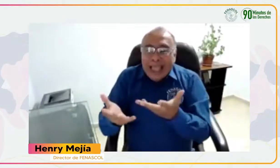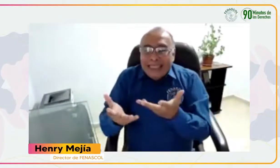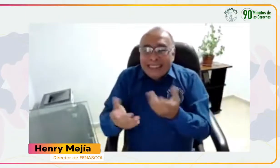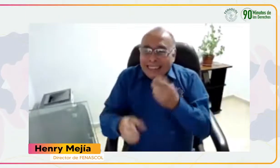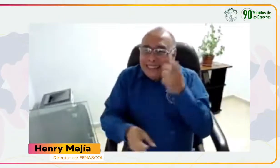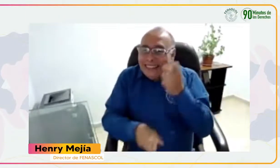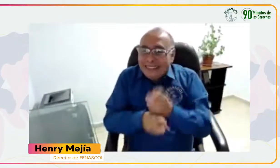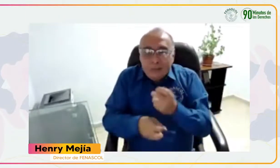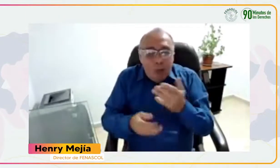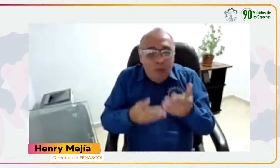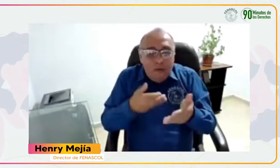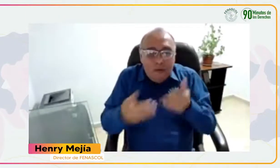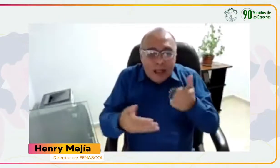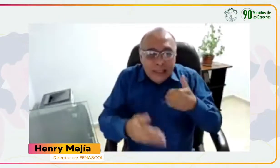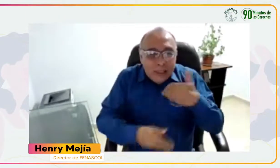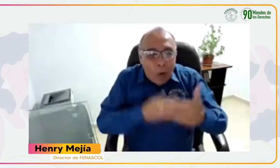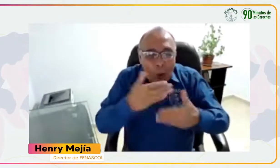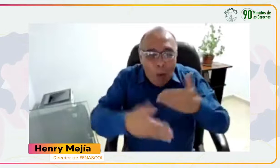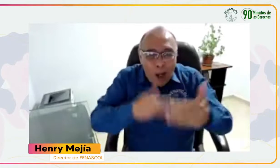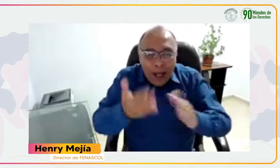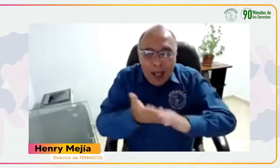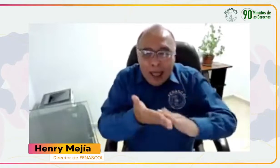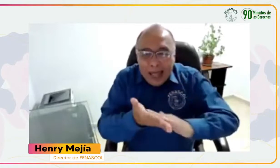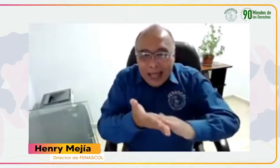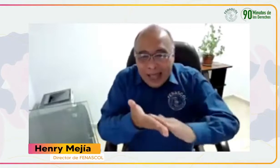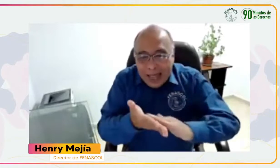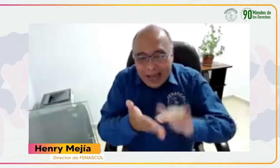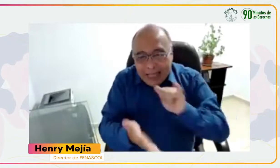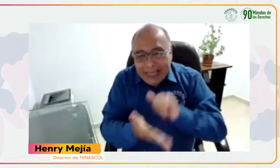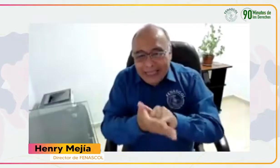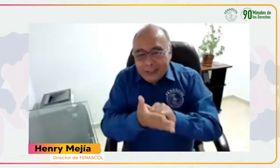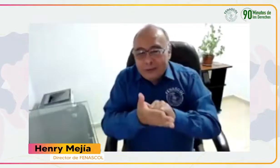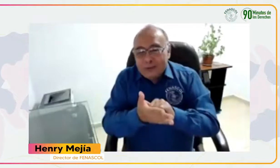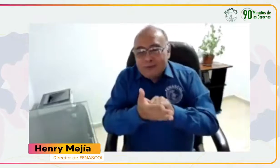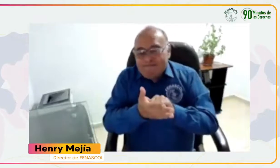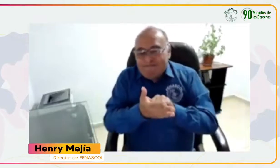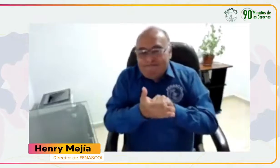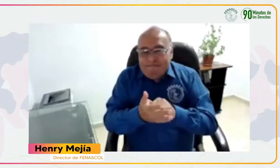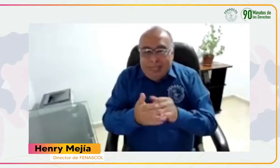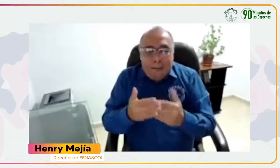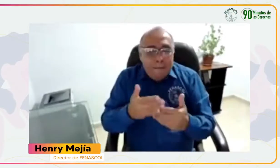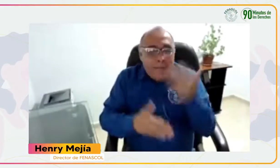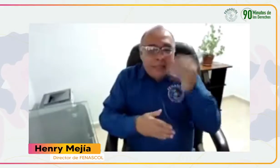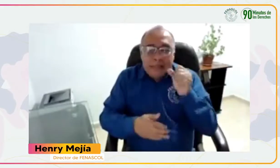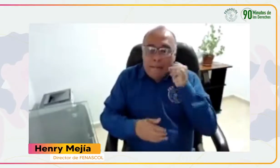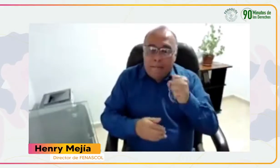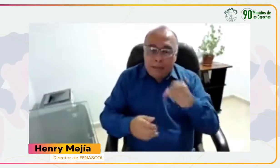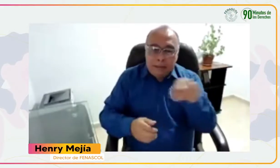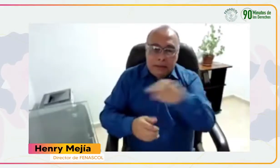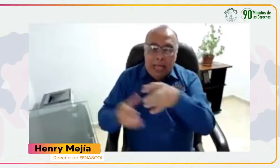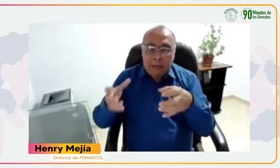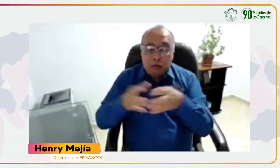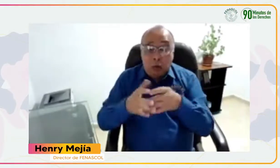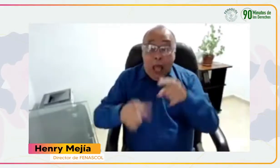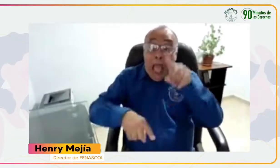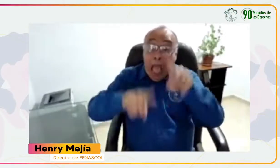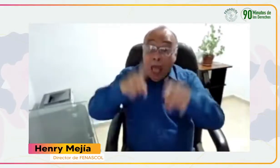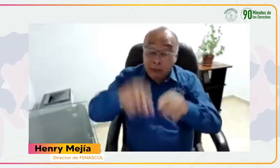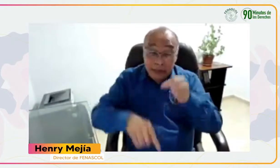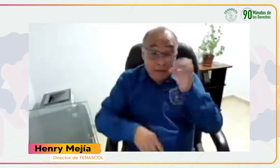otro candidato que lo pueda asumir. Es que es muy complejo ese manejo y a veces pensar en una solución también se nos hace bastante